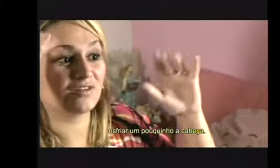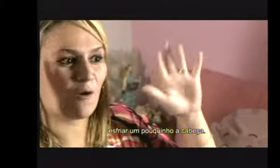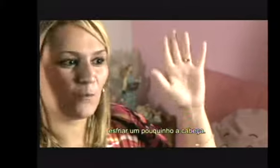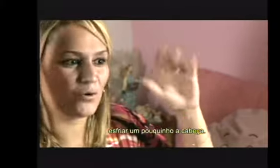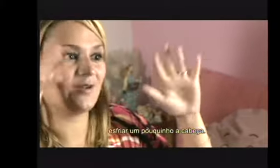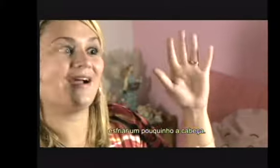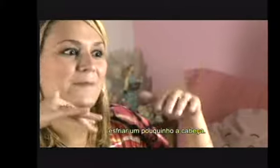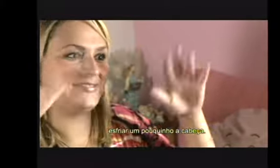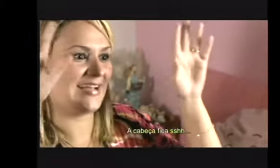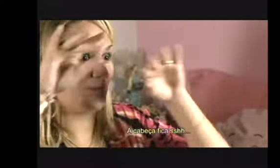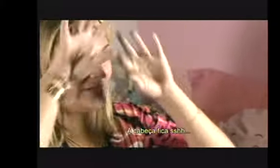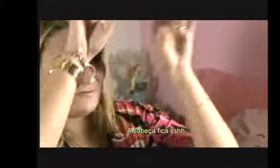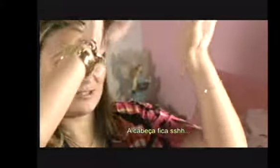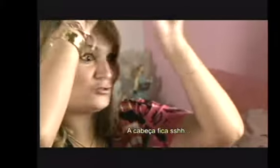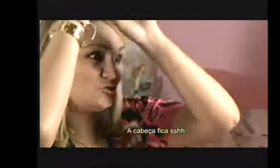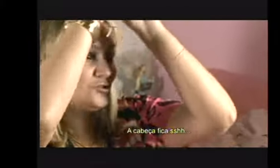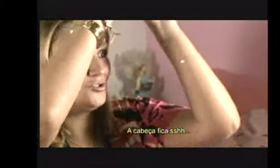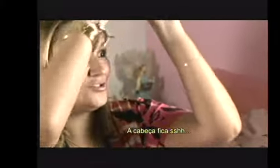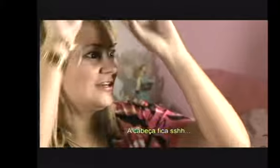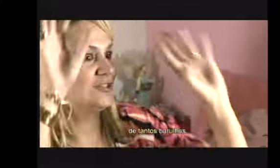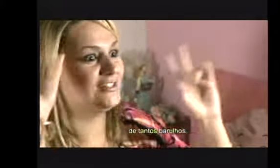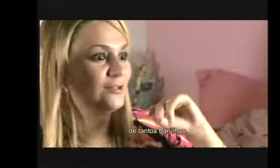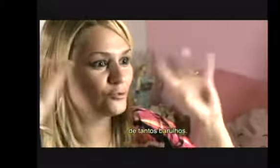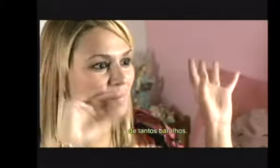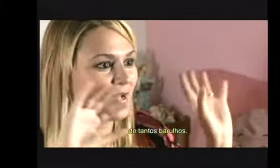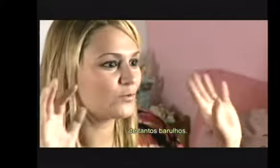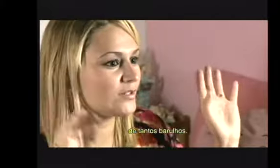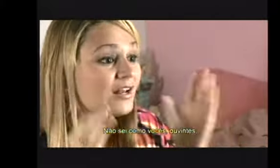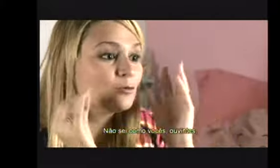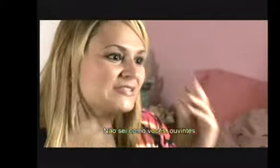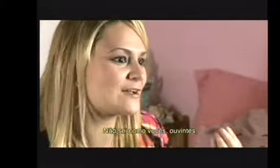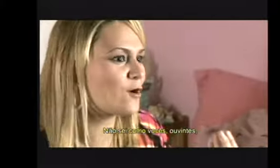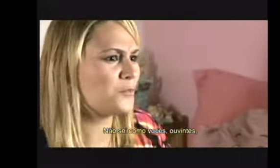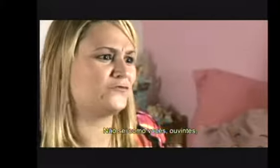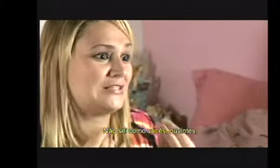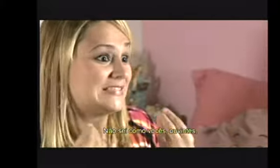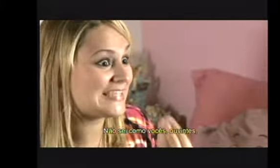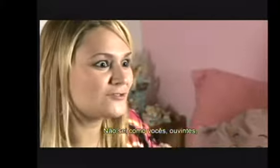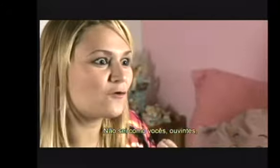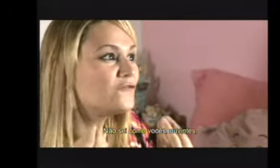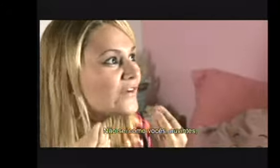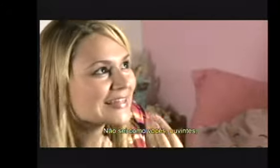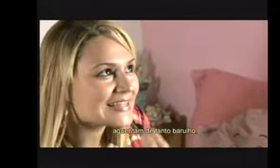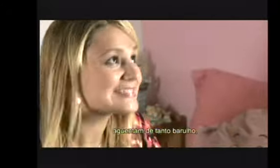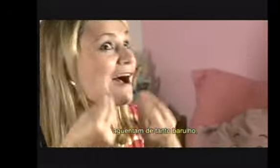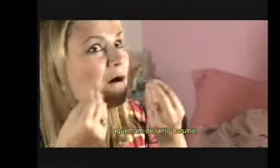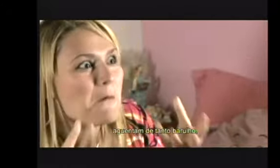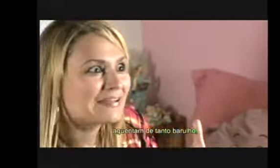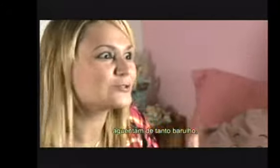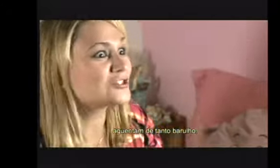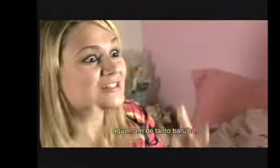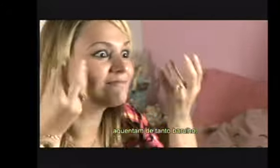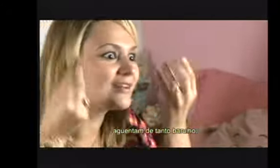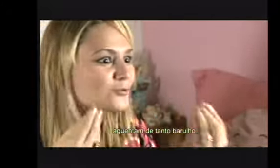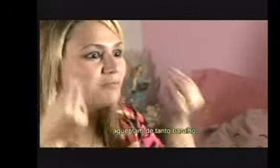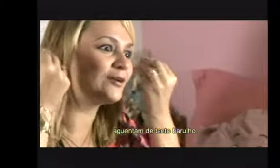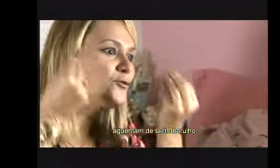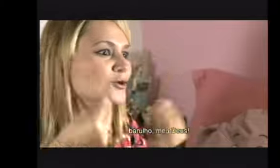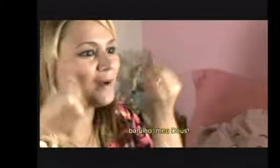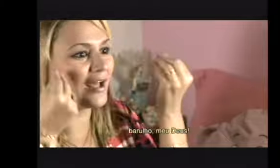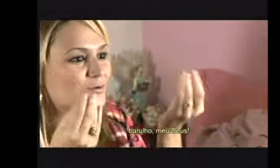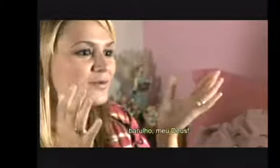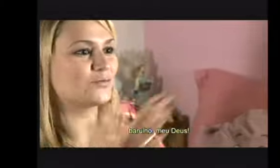pouquinho, esfriar um pouquinho a cabeça fica de tantos barulhos. Não sei como, eu estou ouvindo, está comendo de